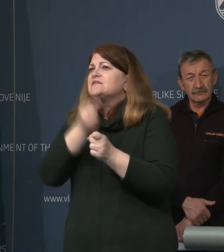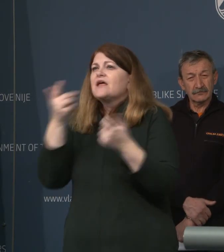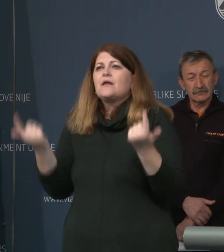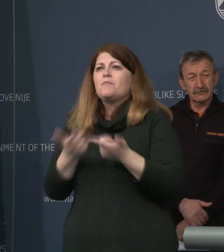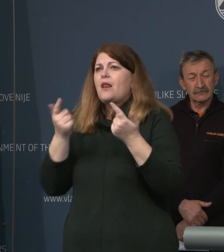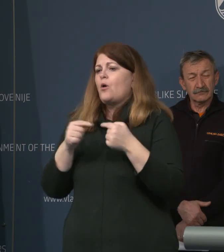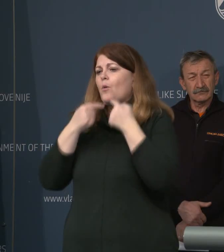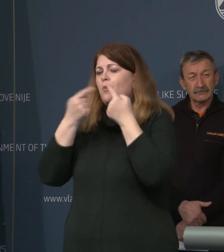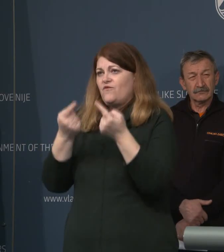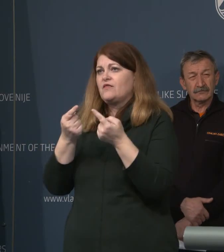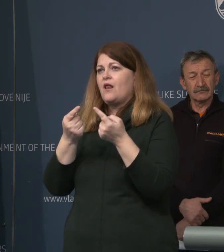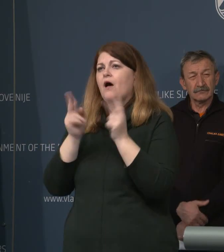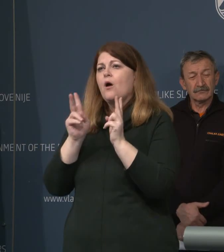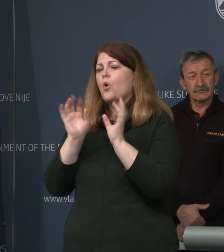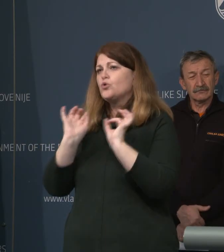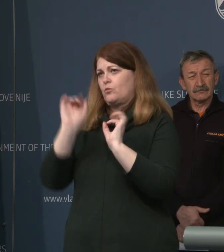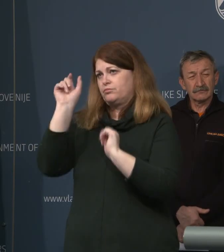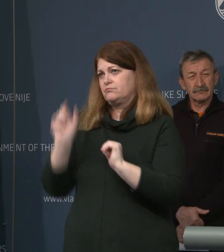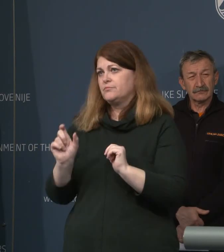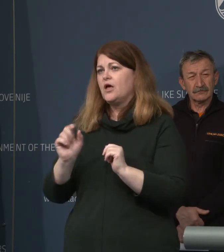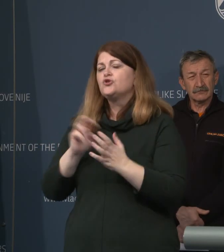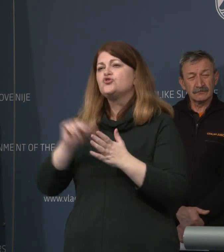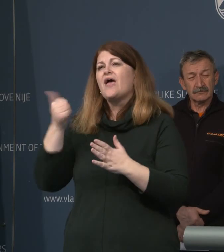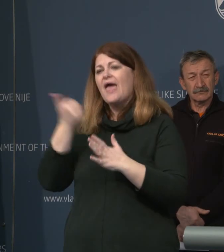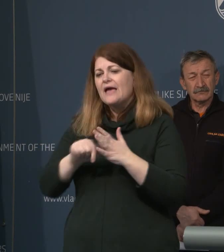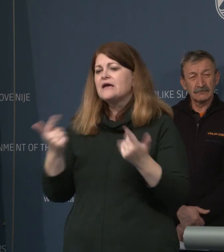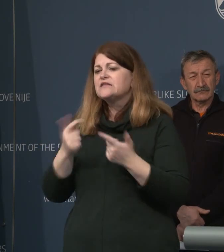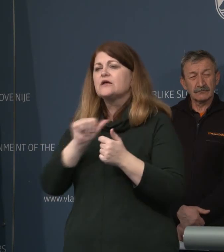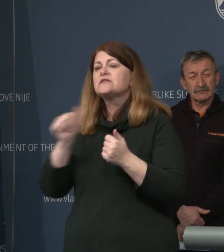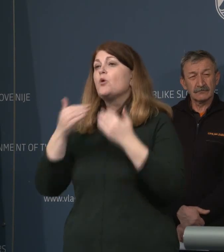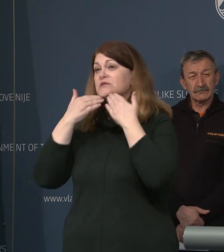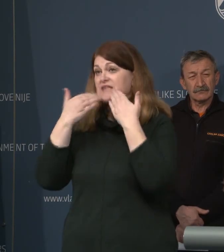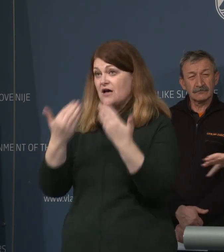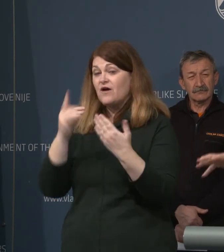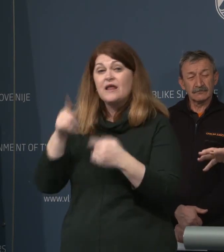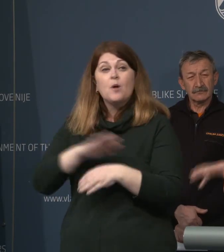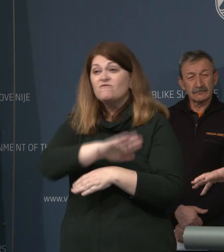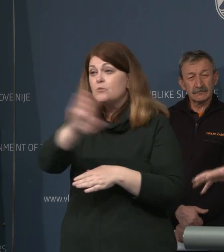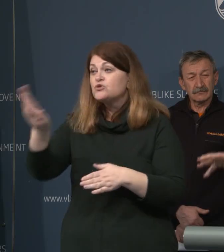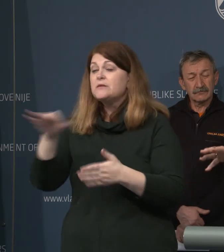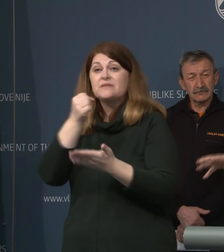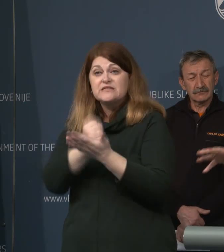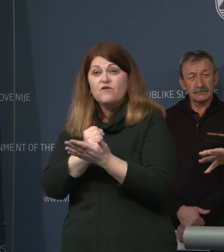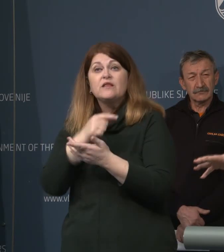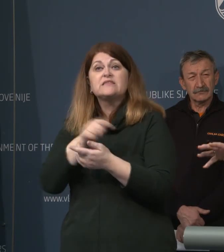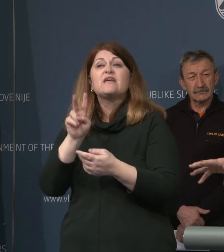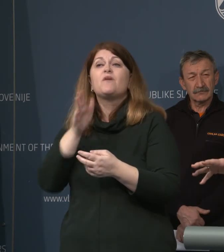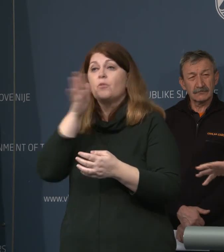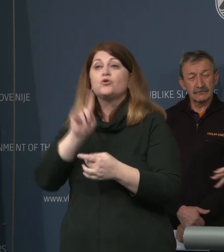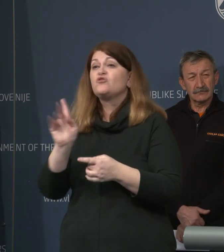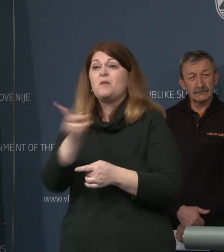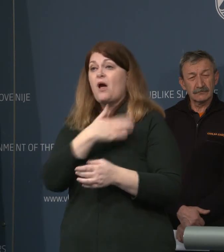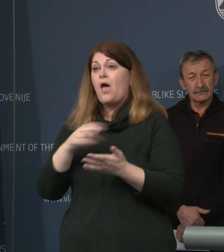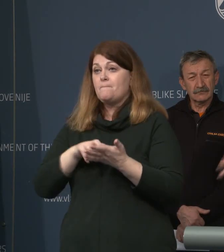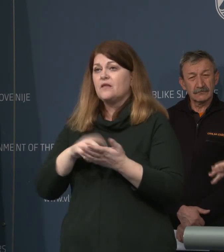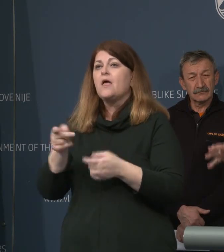lahko karakterizirala, tako da še enkrat sem lahko res samo zahvalim in vam sem zagotovim, da se nam ni v bodoče kaj bat.